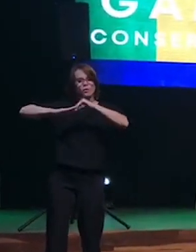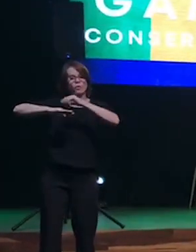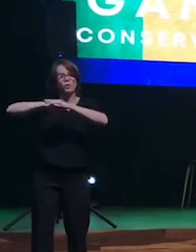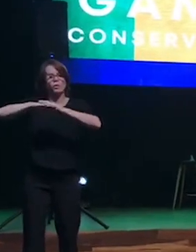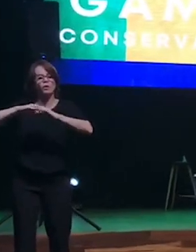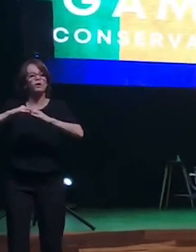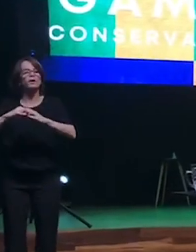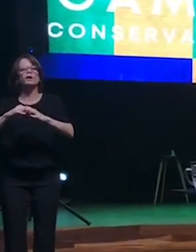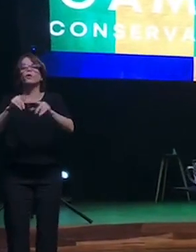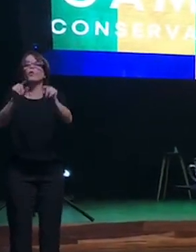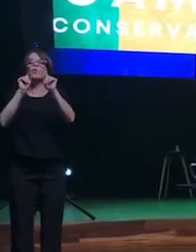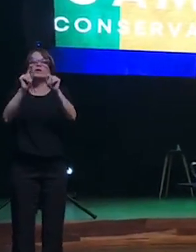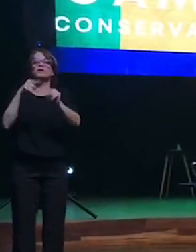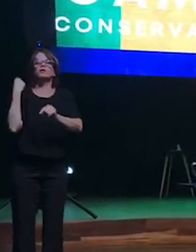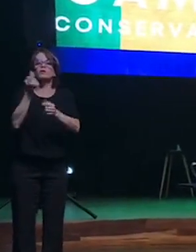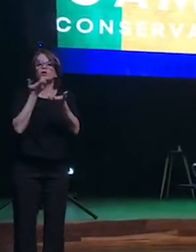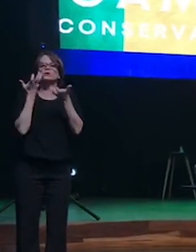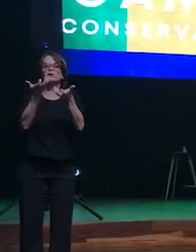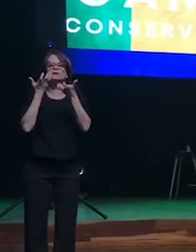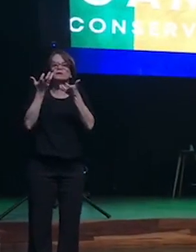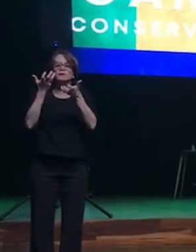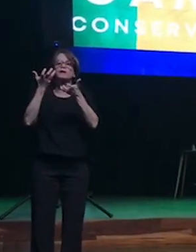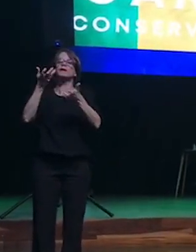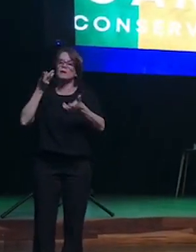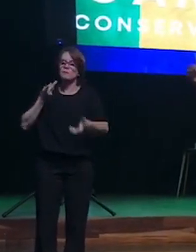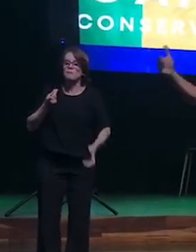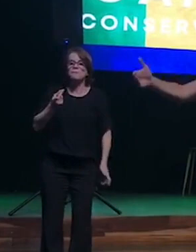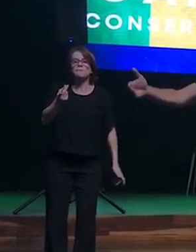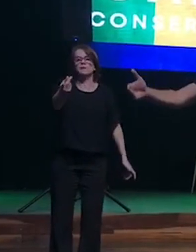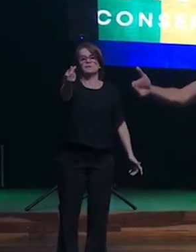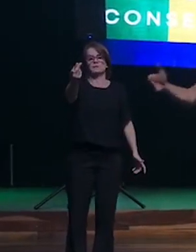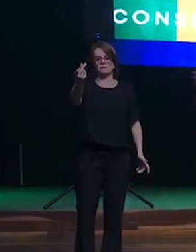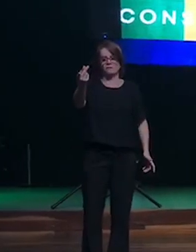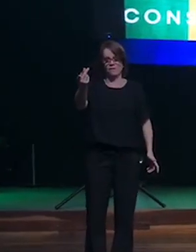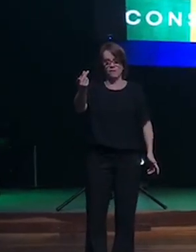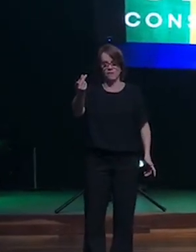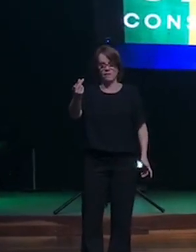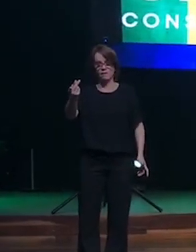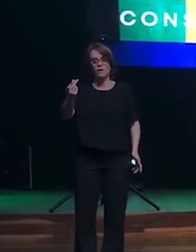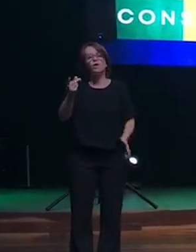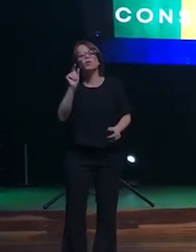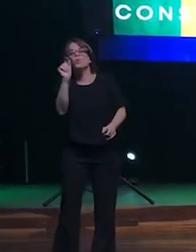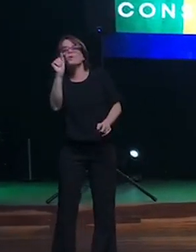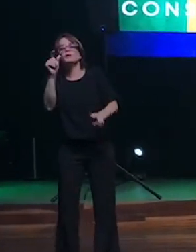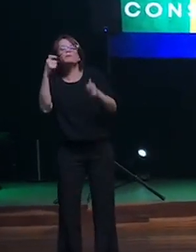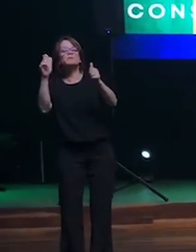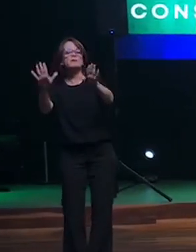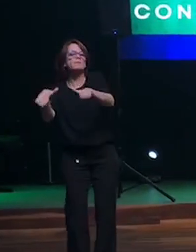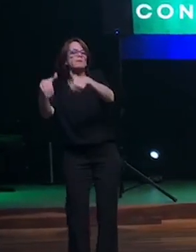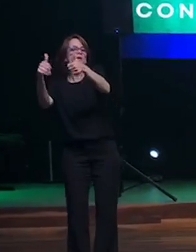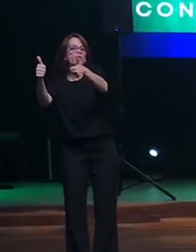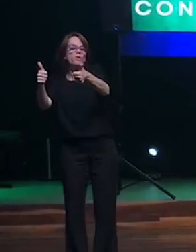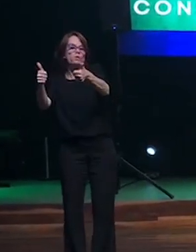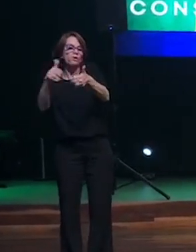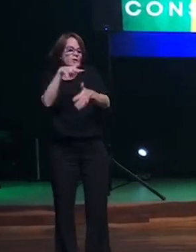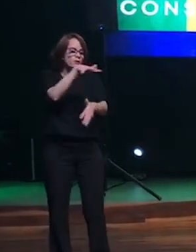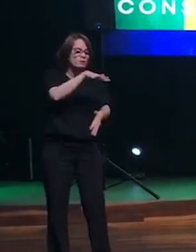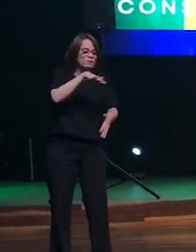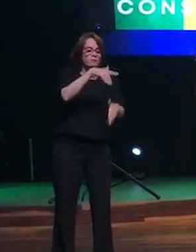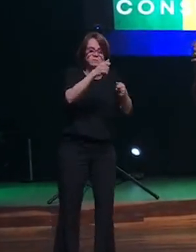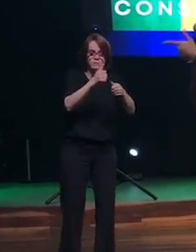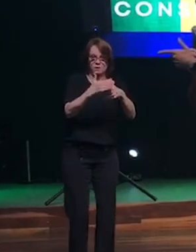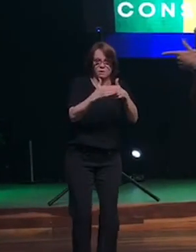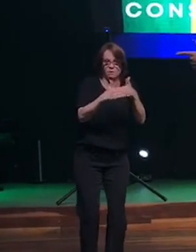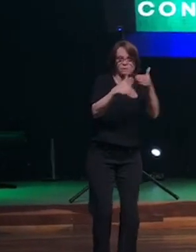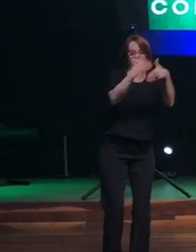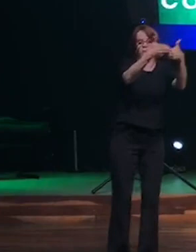queremos preservar e o que nós precisamos aprimorar, aonde nós precisamos